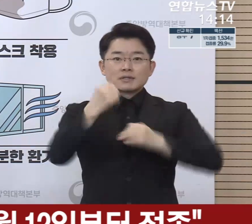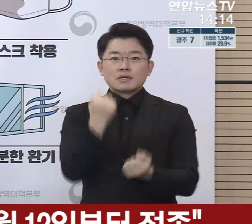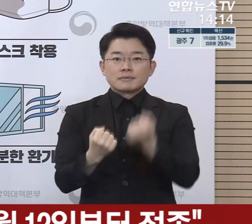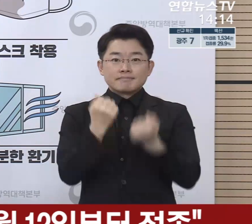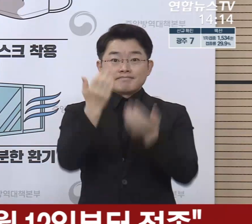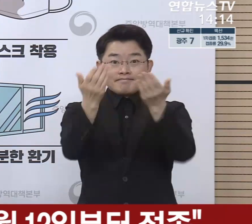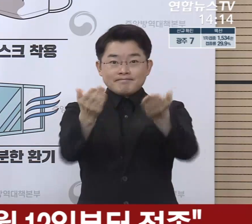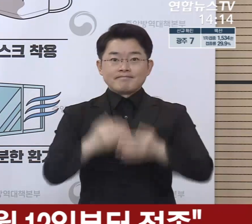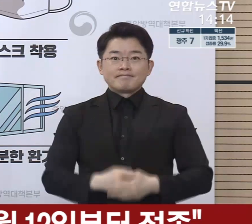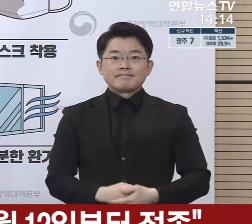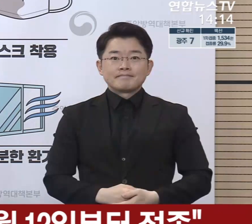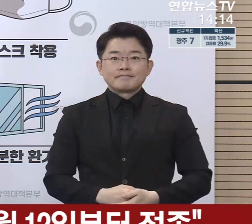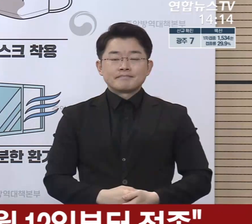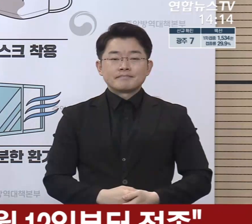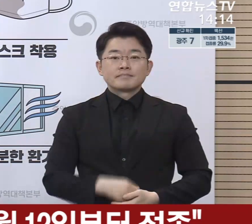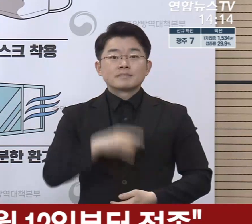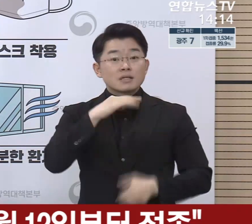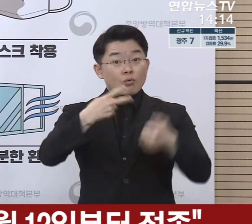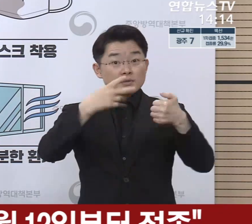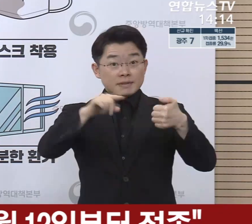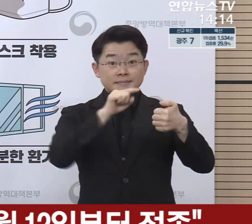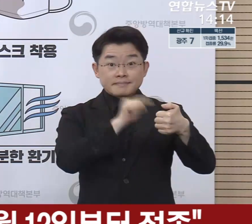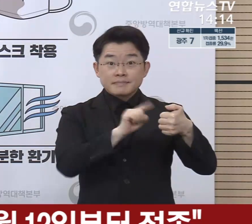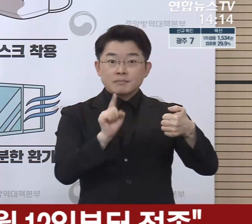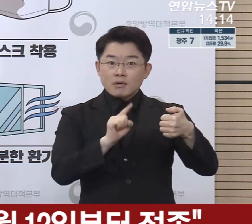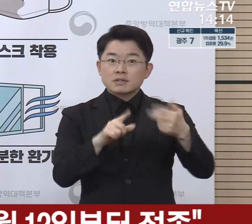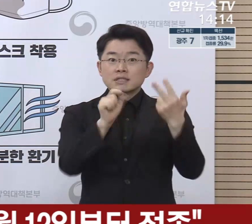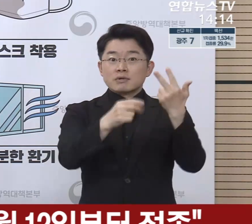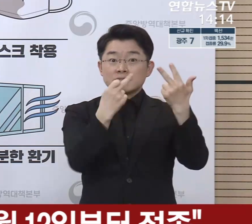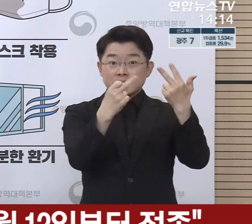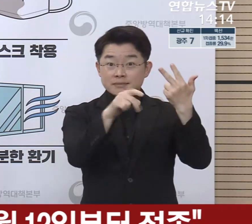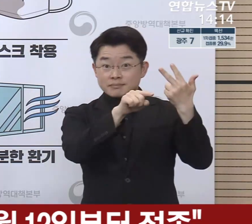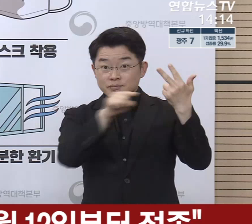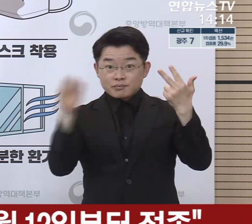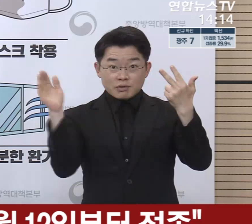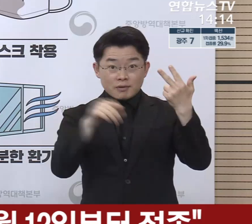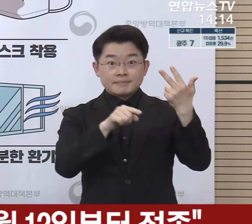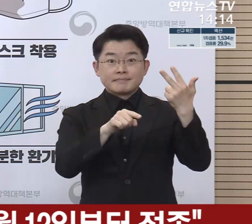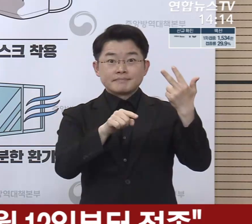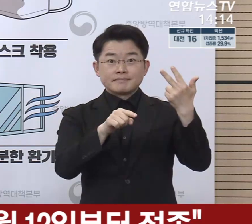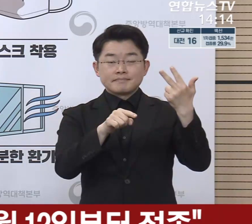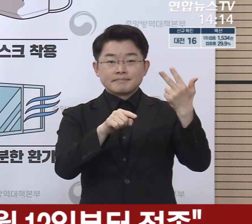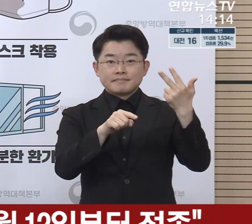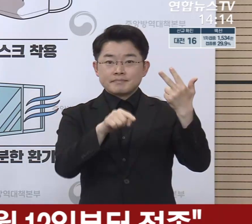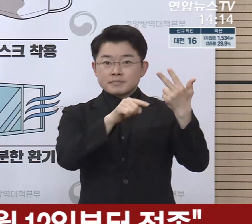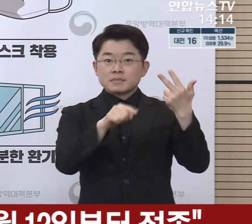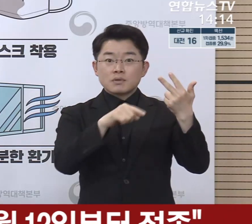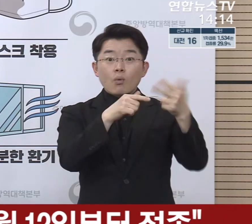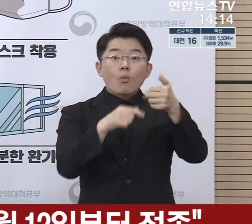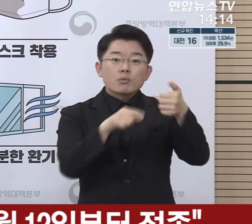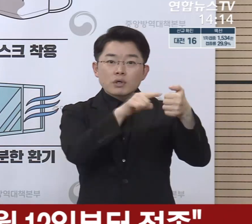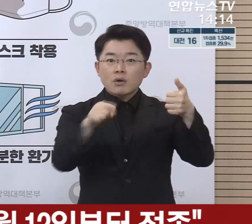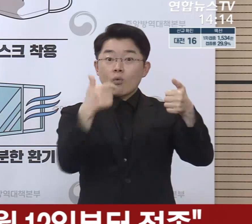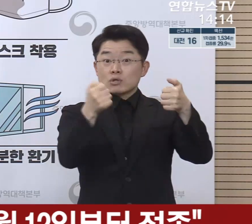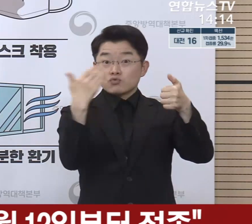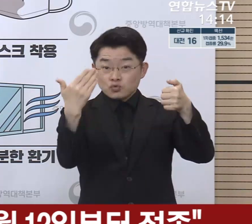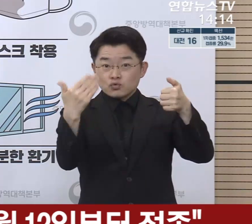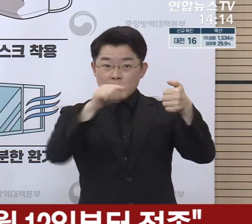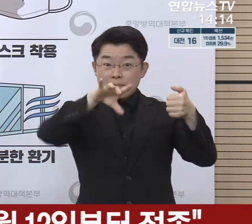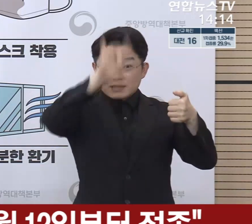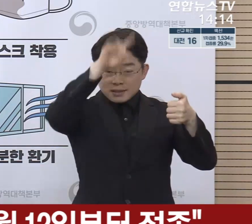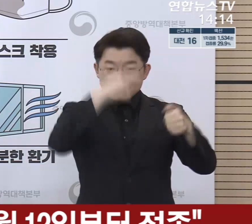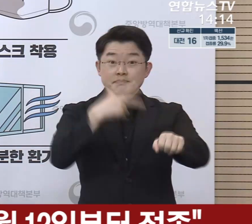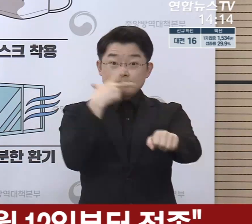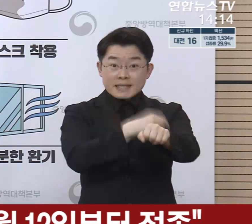계획입니다. 50대 연령층에 대해서는 7월 12일부터 55세에서 59세부터